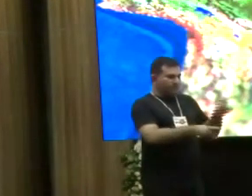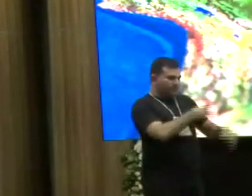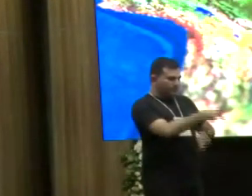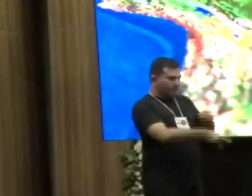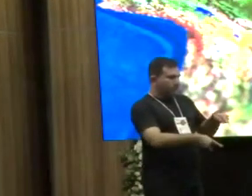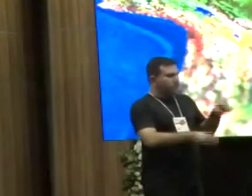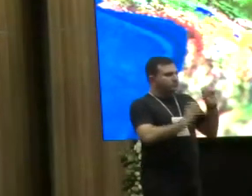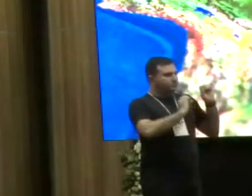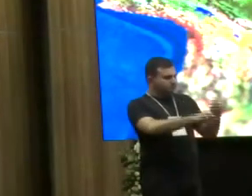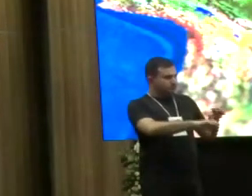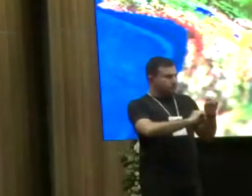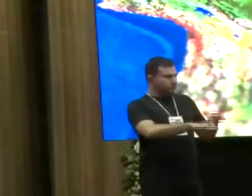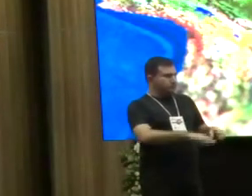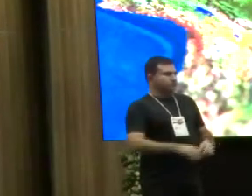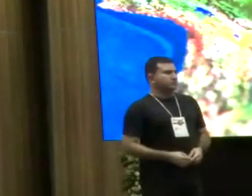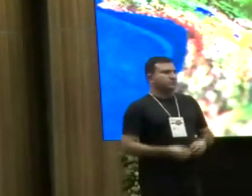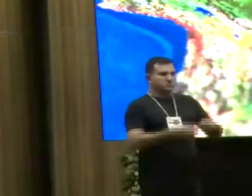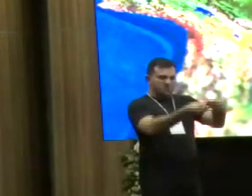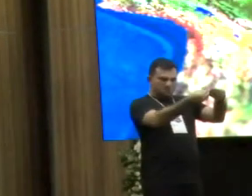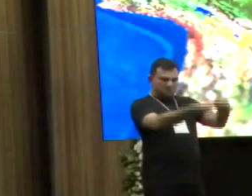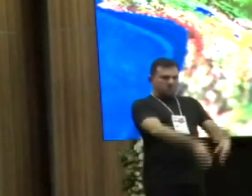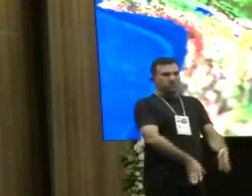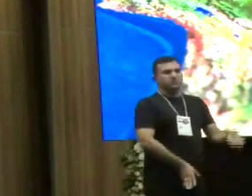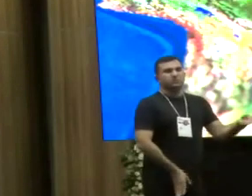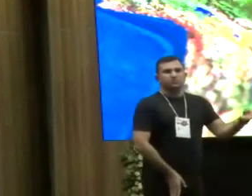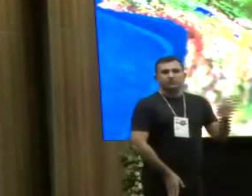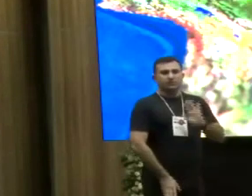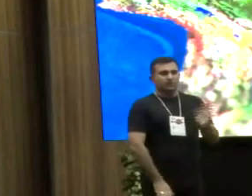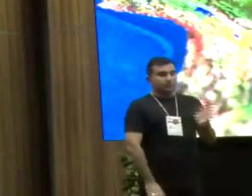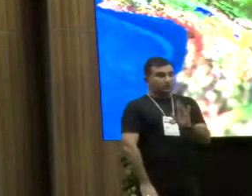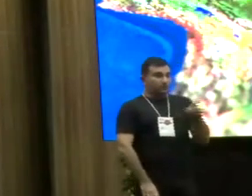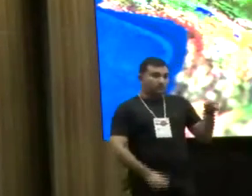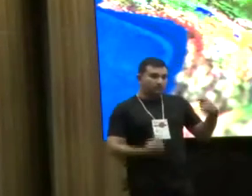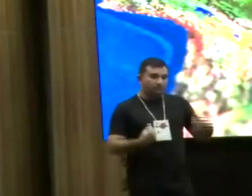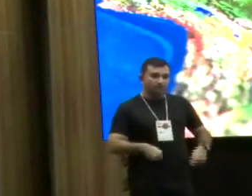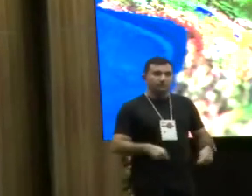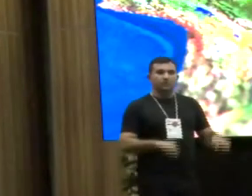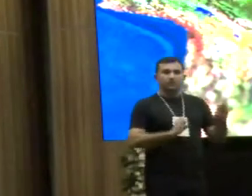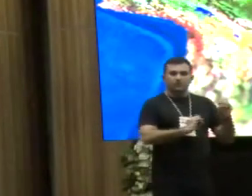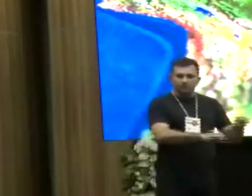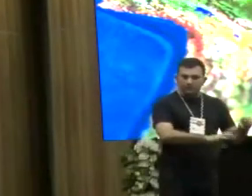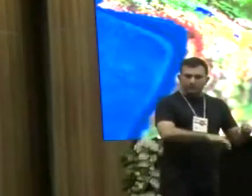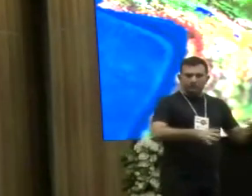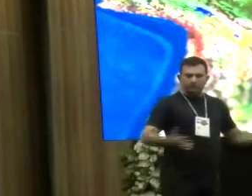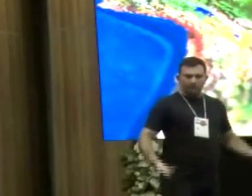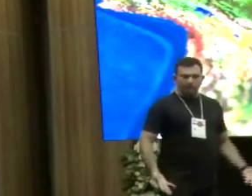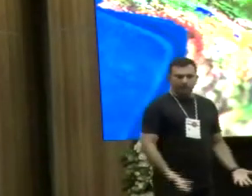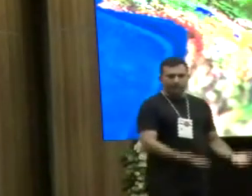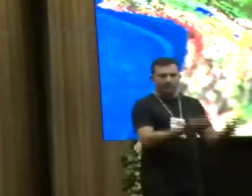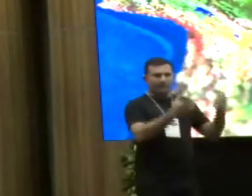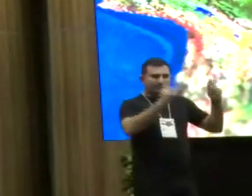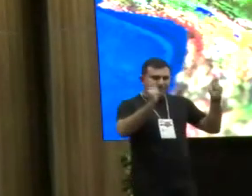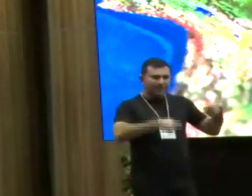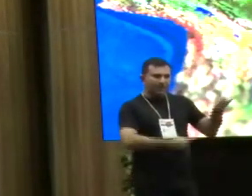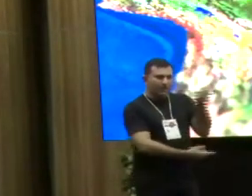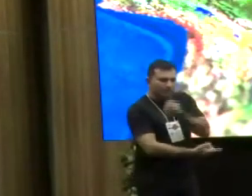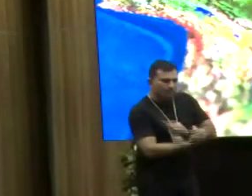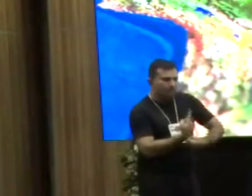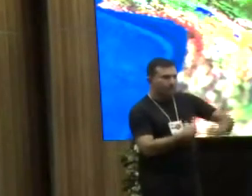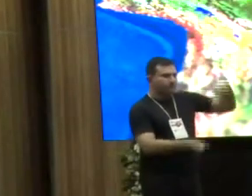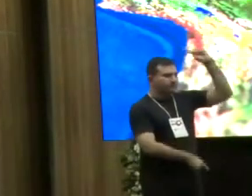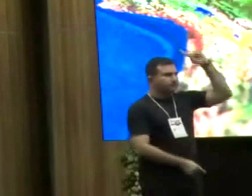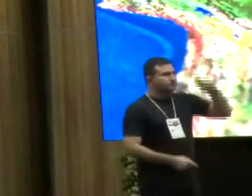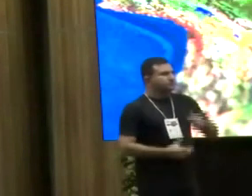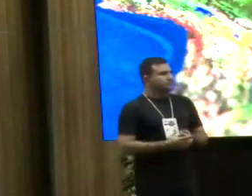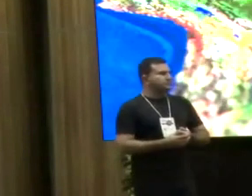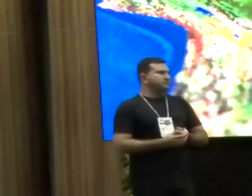uma educação medíocre. Ele tem que ter uma educação que seja capaz de ser revolucionária e